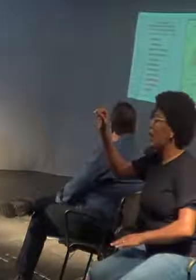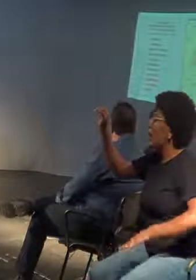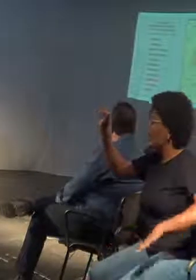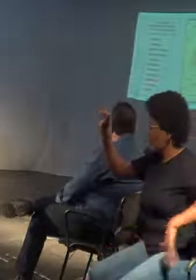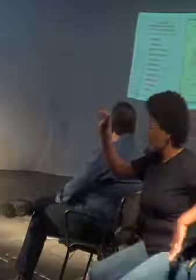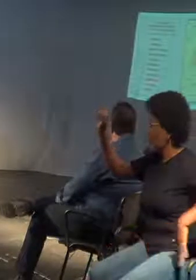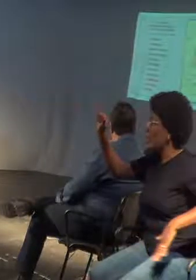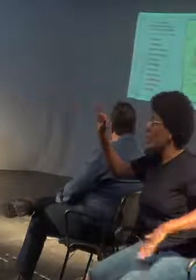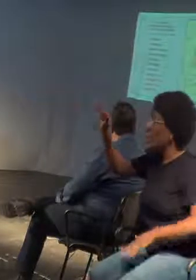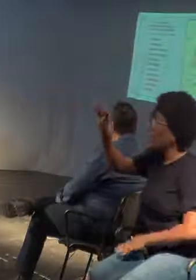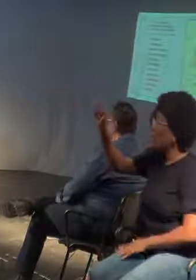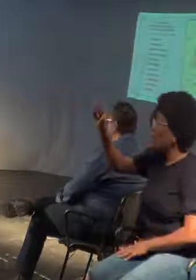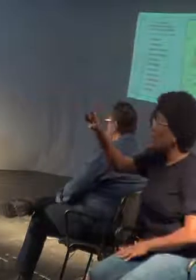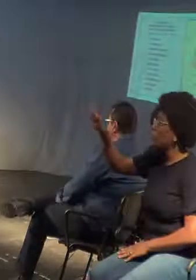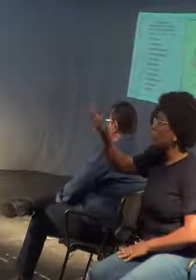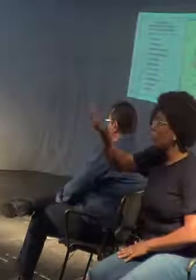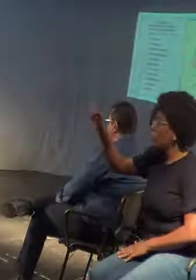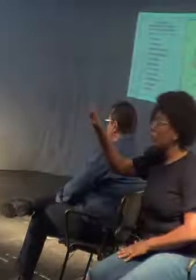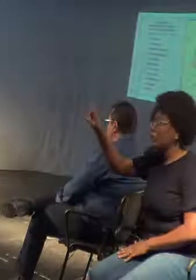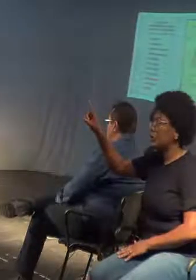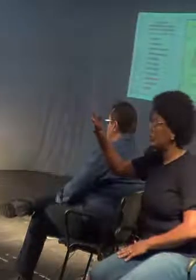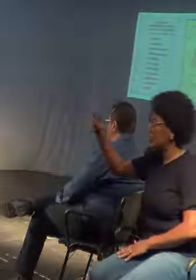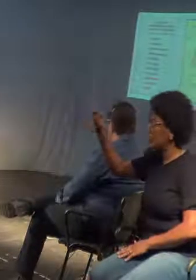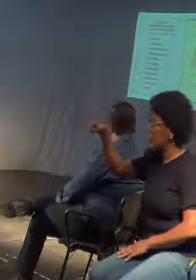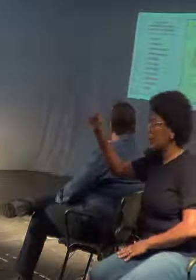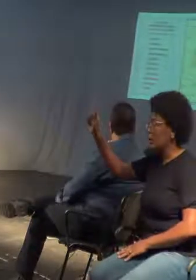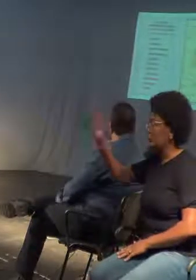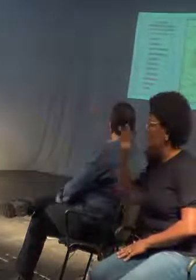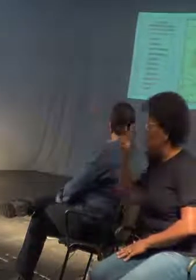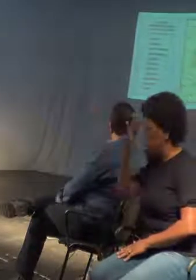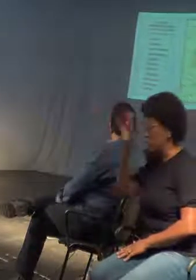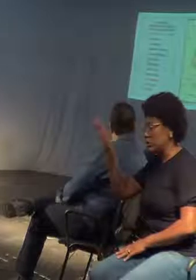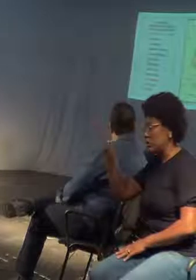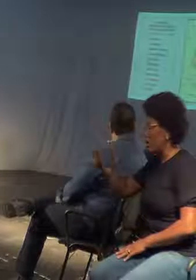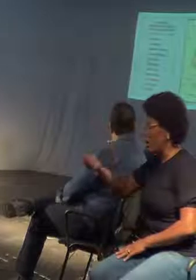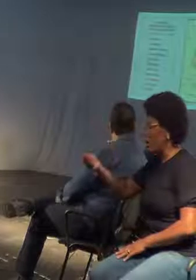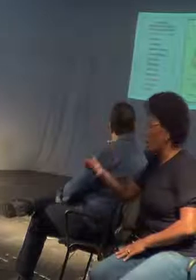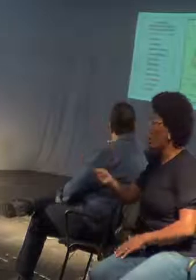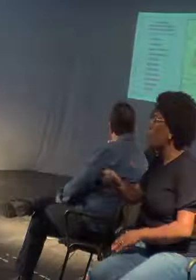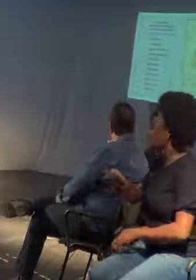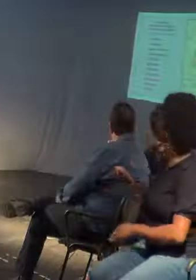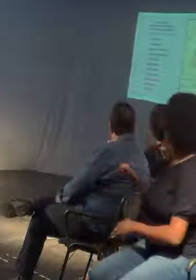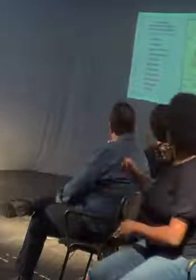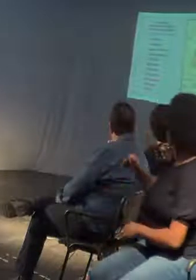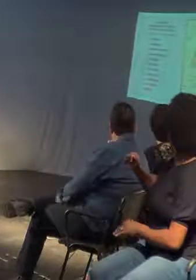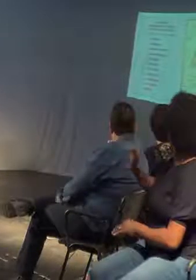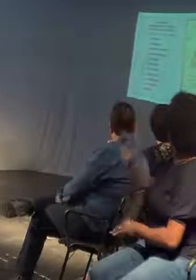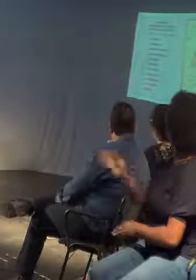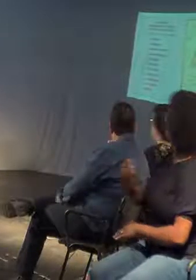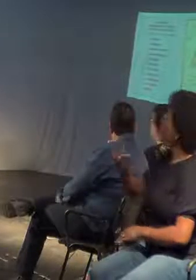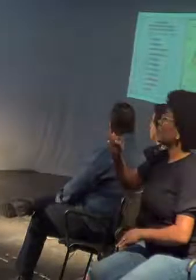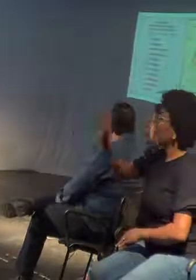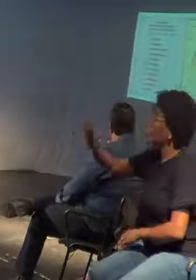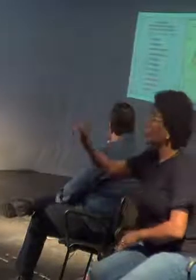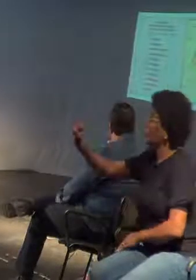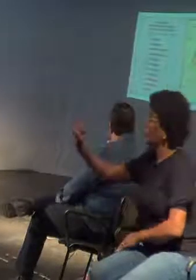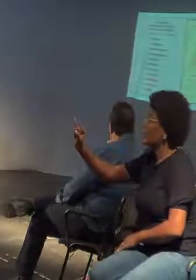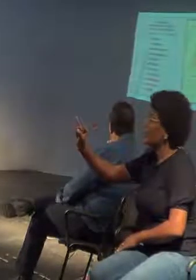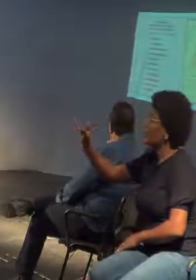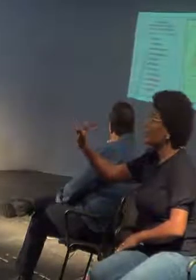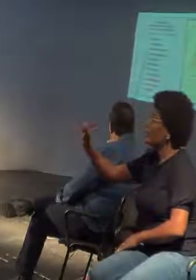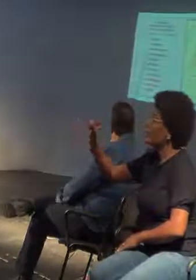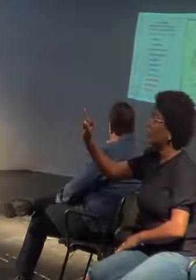e os 3, Itacaré, Almadina e Itapé, que não estaria definitivamente incorporado a princípio, mas que poderia